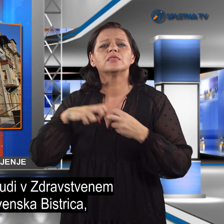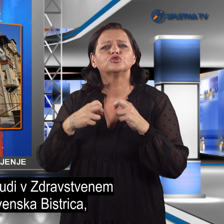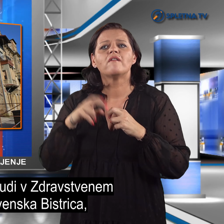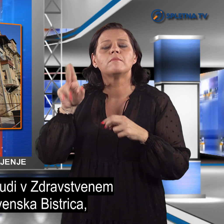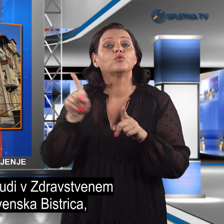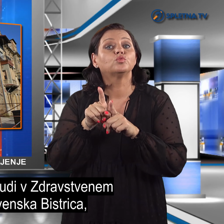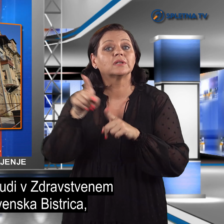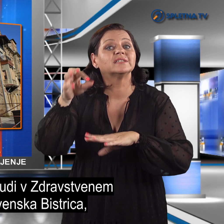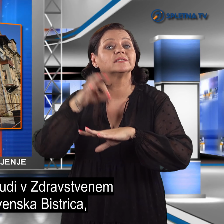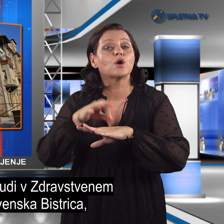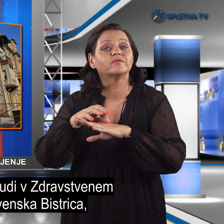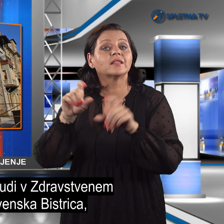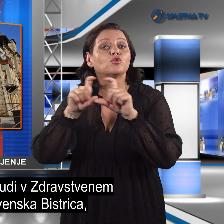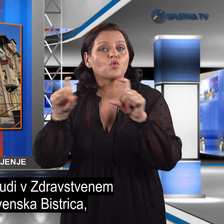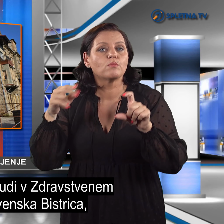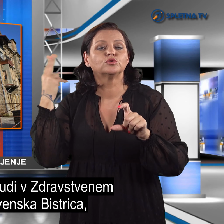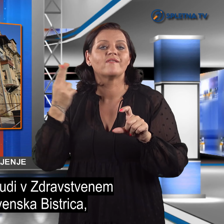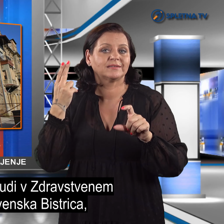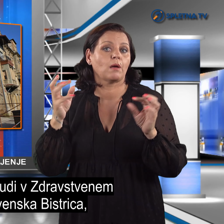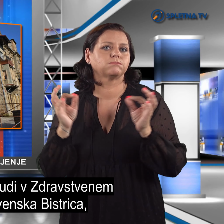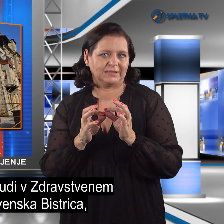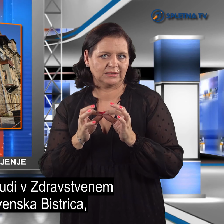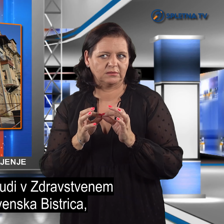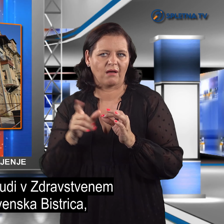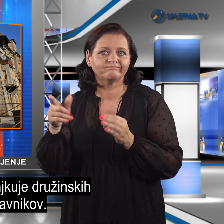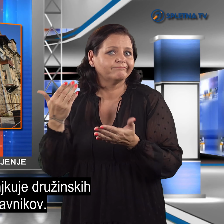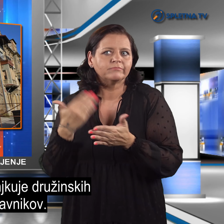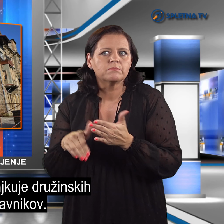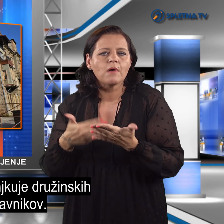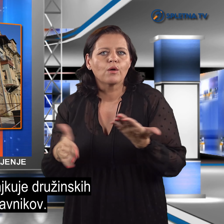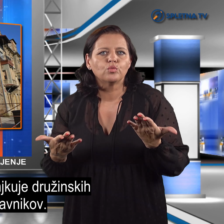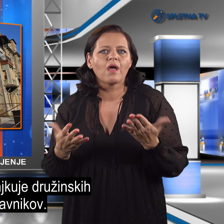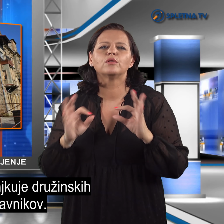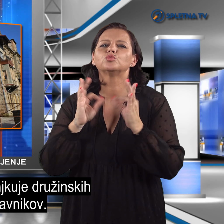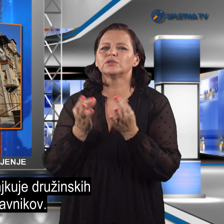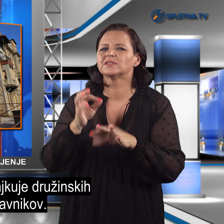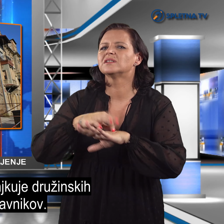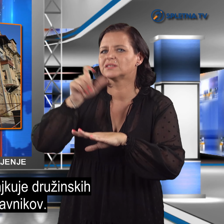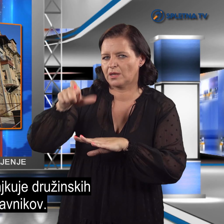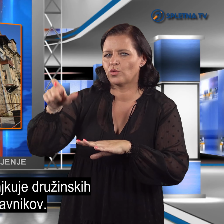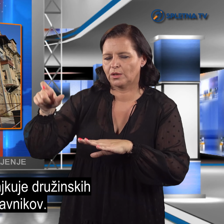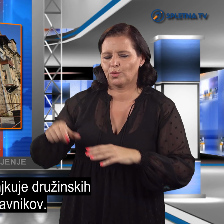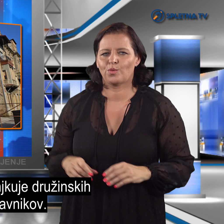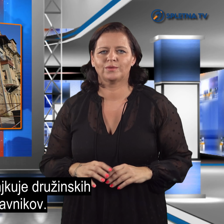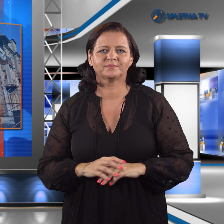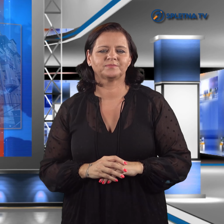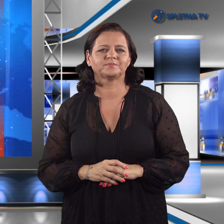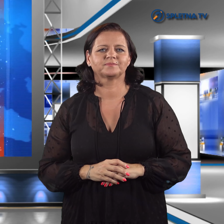Težave imajo tudi v zdravstvenem domu Slovenska Bistrica, kjer primanjkuje družinskih zdravnikov.